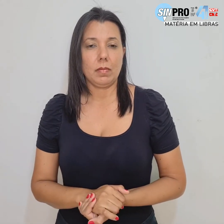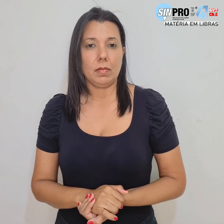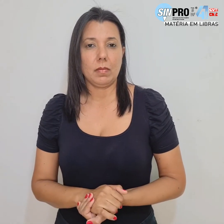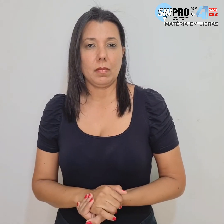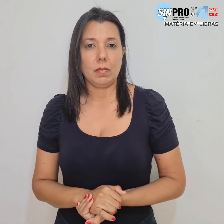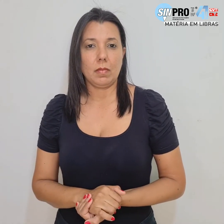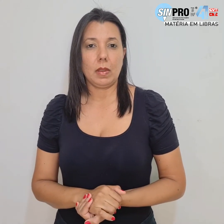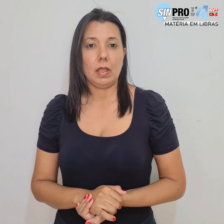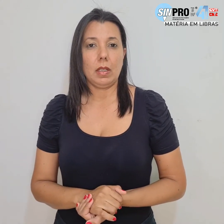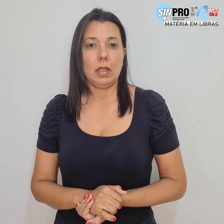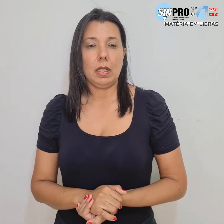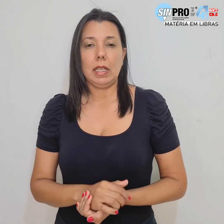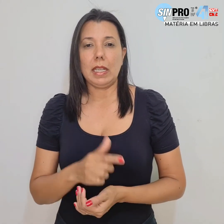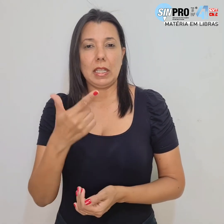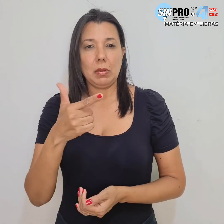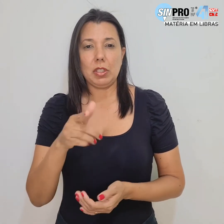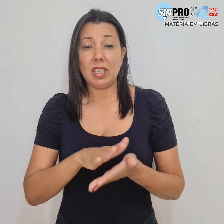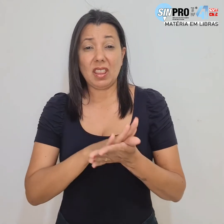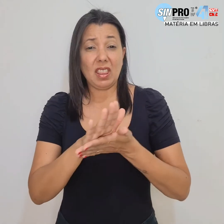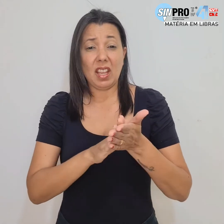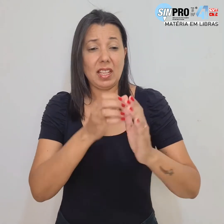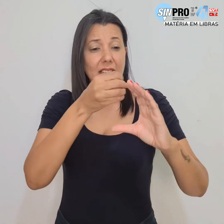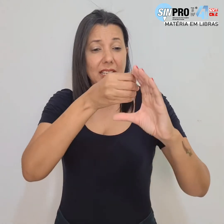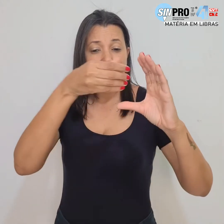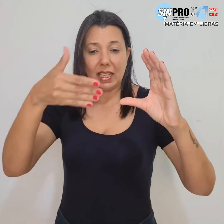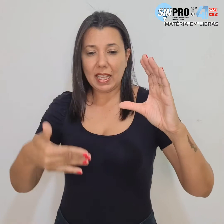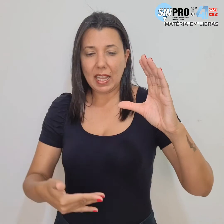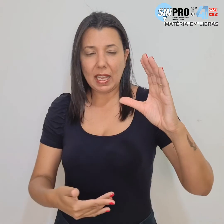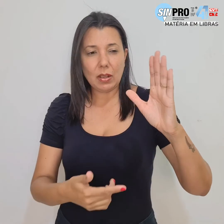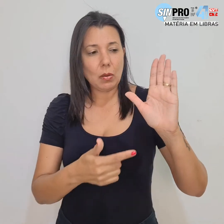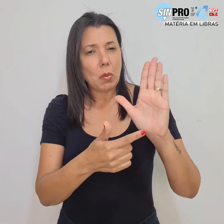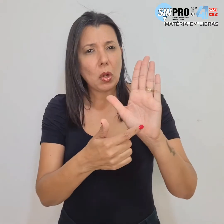sem critérios idôneos e transparentes.